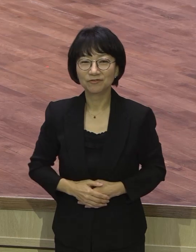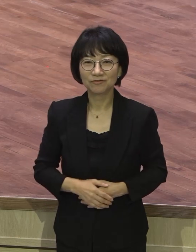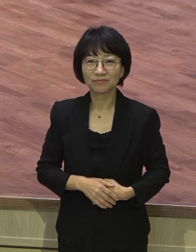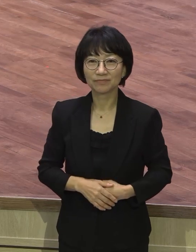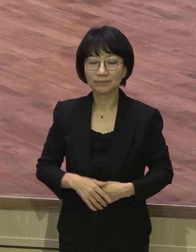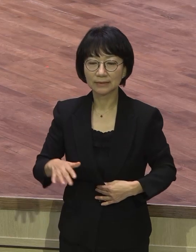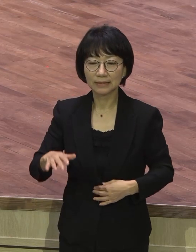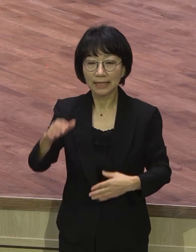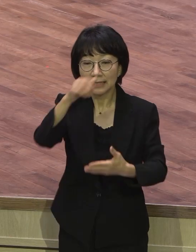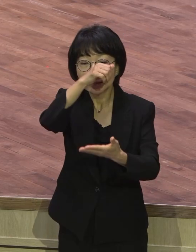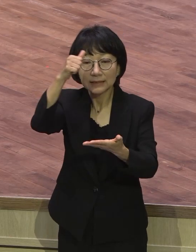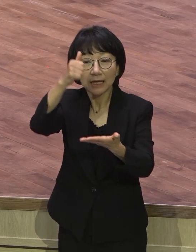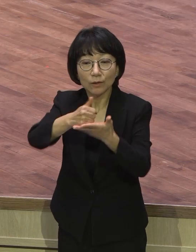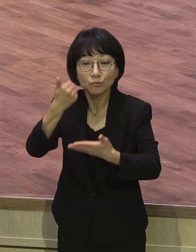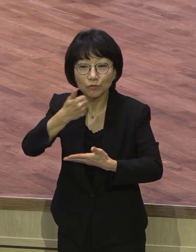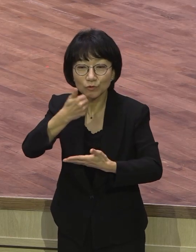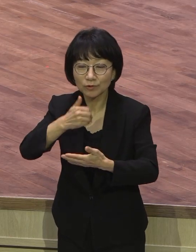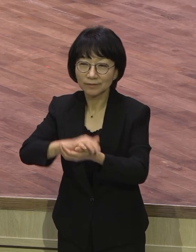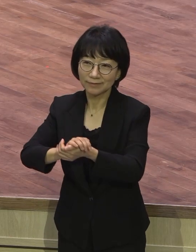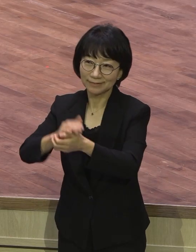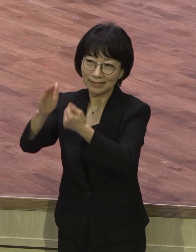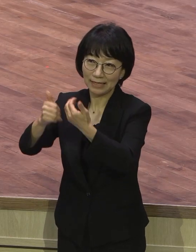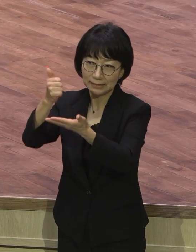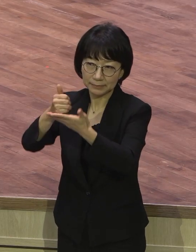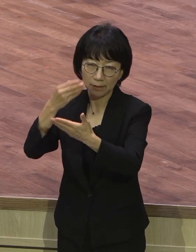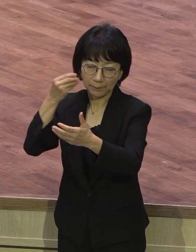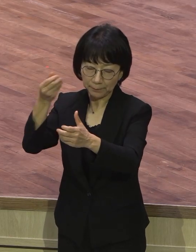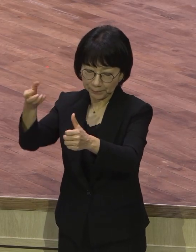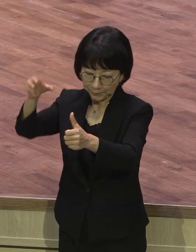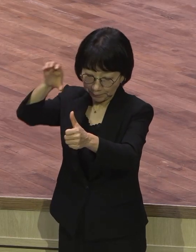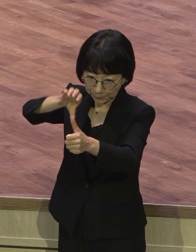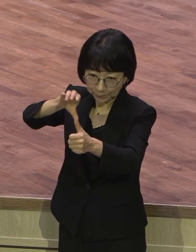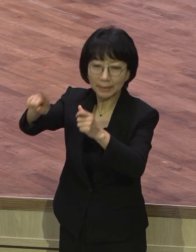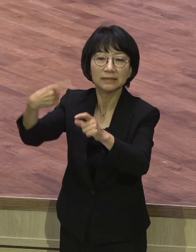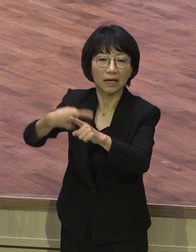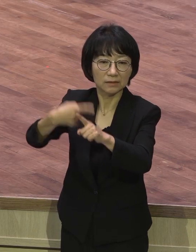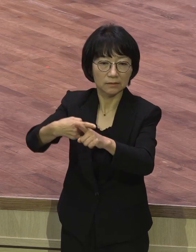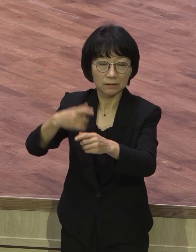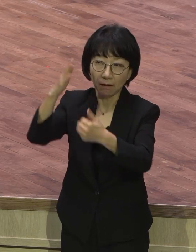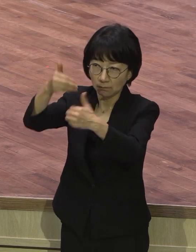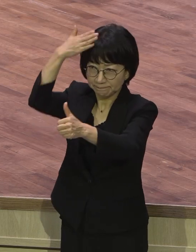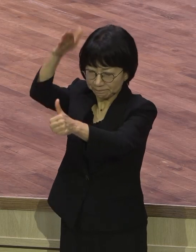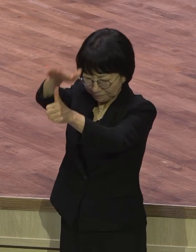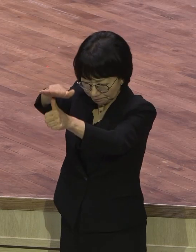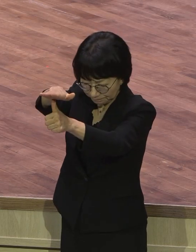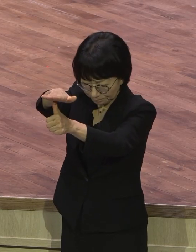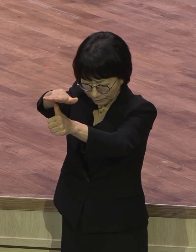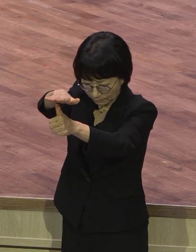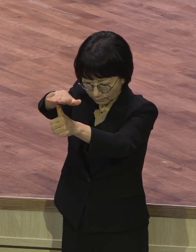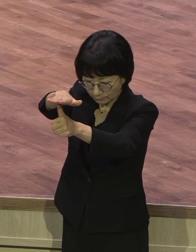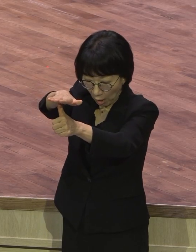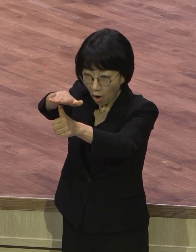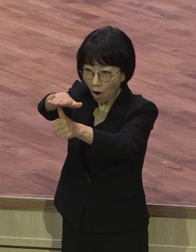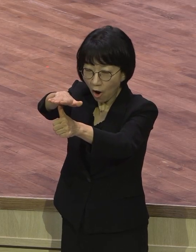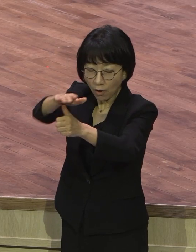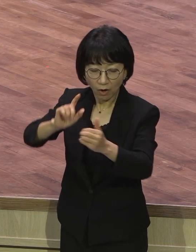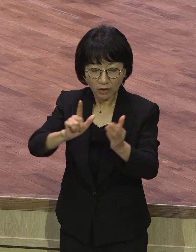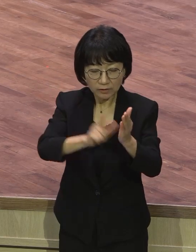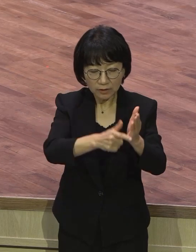장노로 기름 부음 받을 때는 열정을 가지고 시작했는데 뭔지도 몰라. 완전히 문제에 빠져.